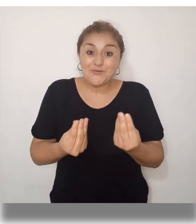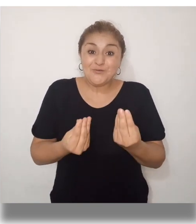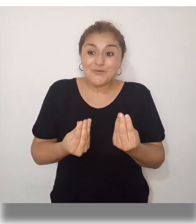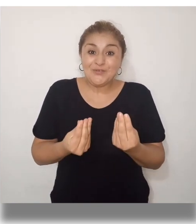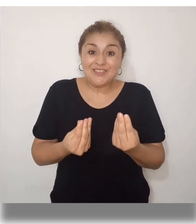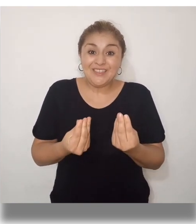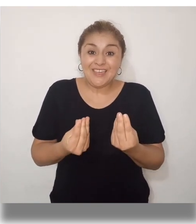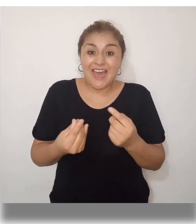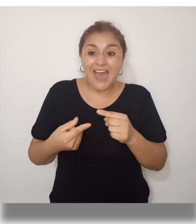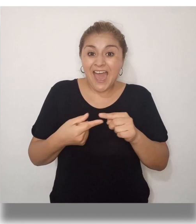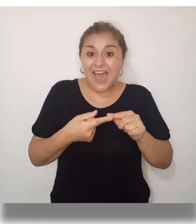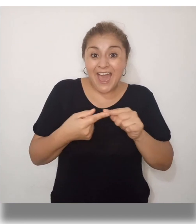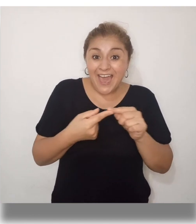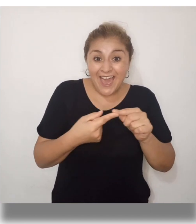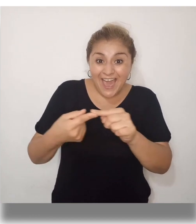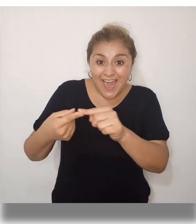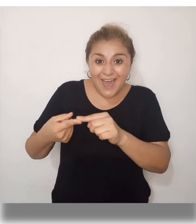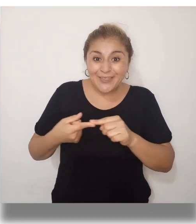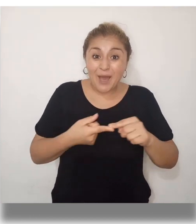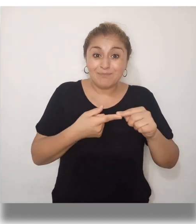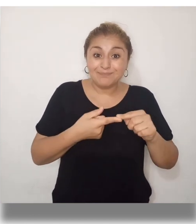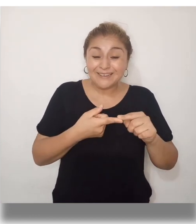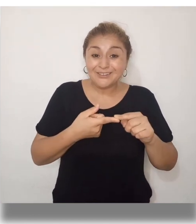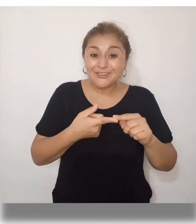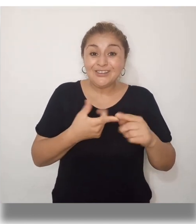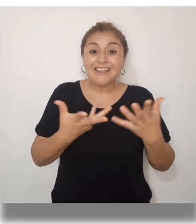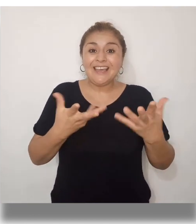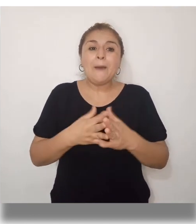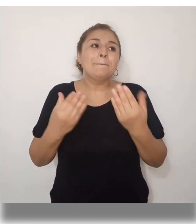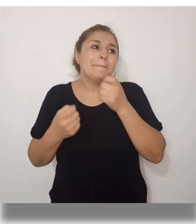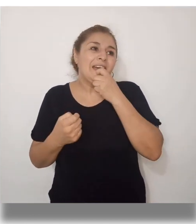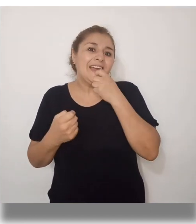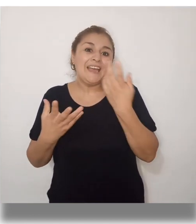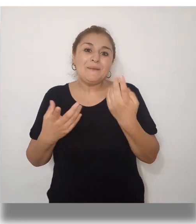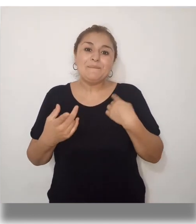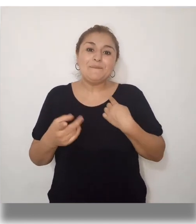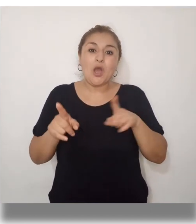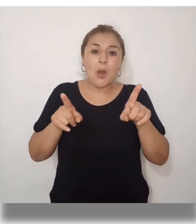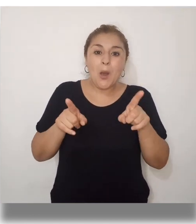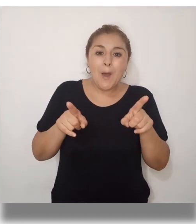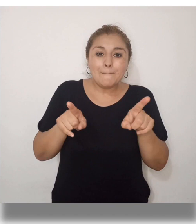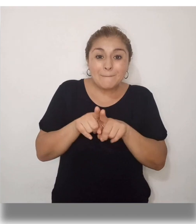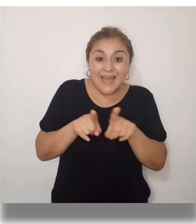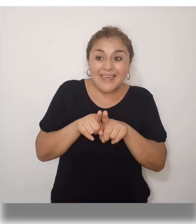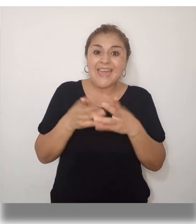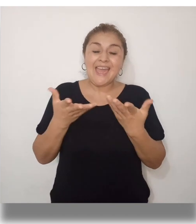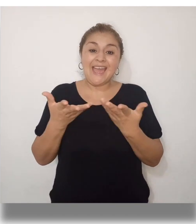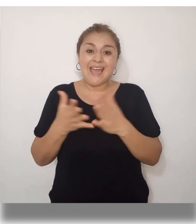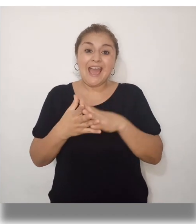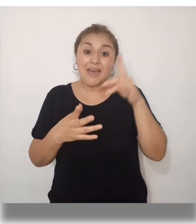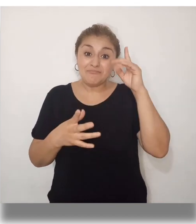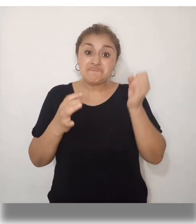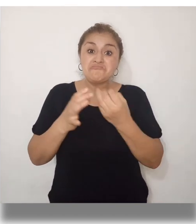se produce en nuestro cerebro hace que podamos formar parejas matrimonios familia